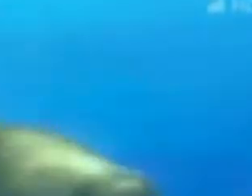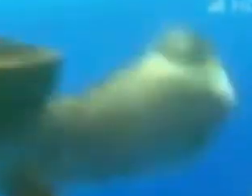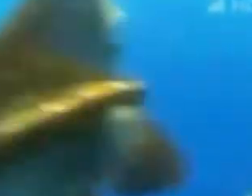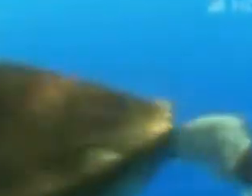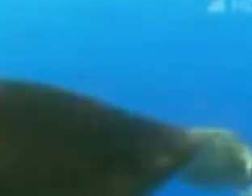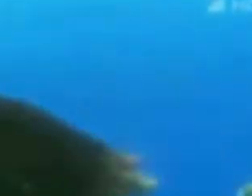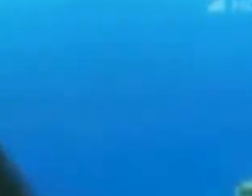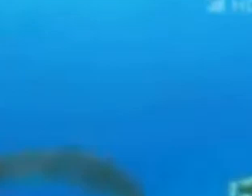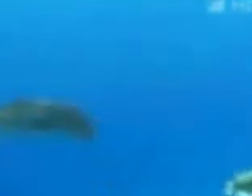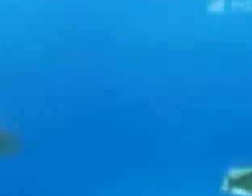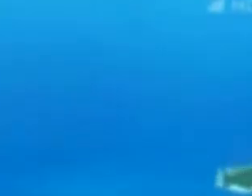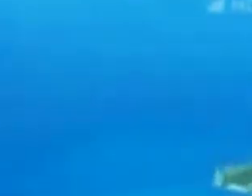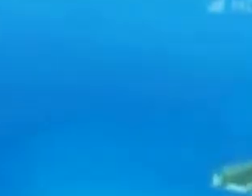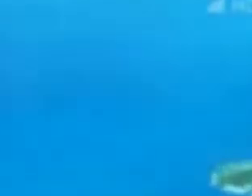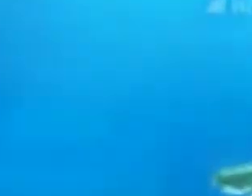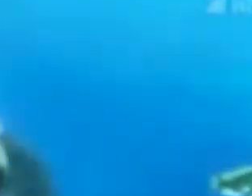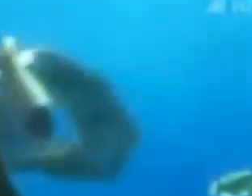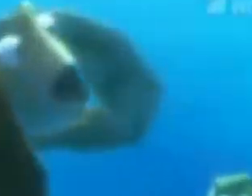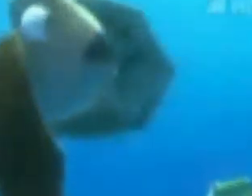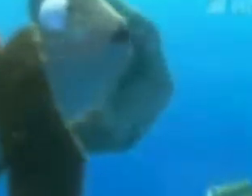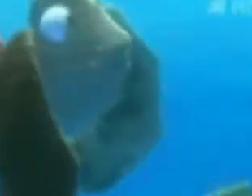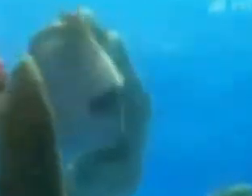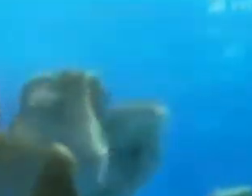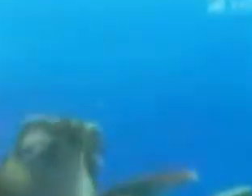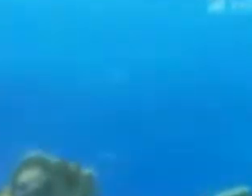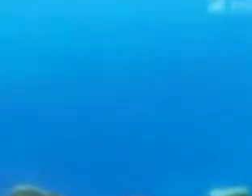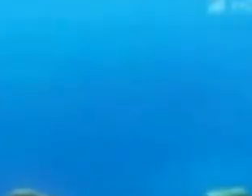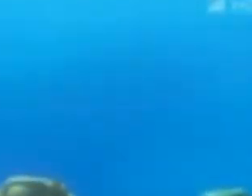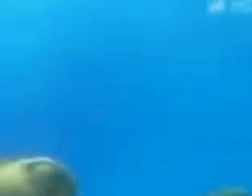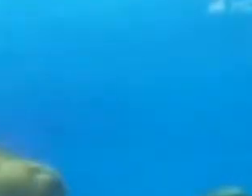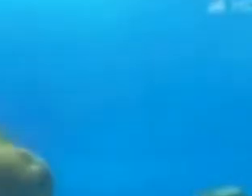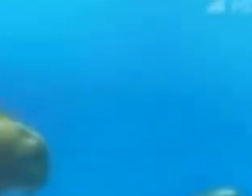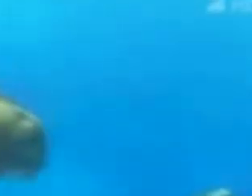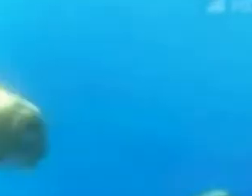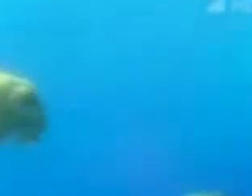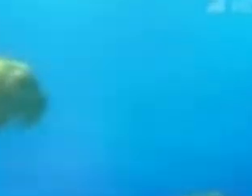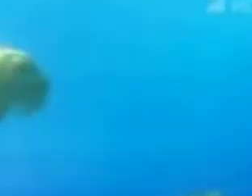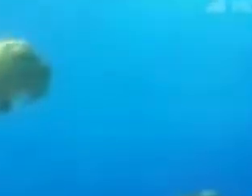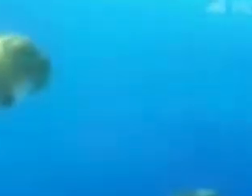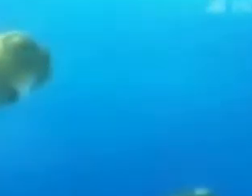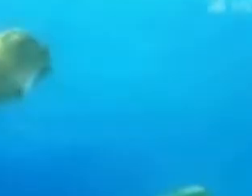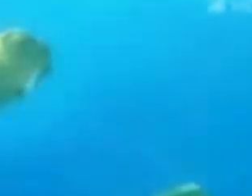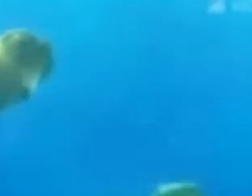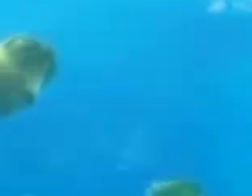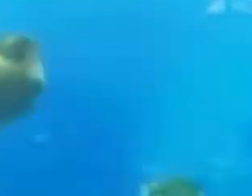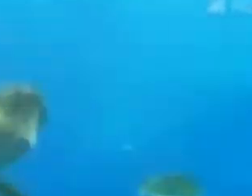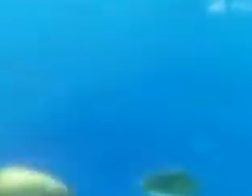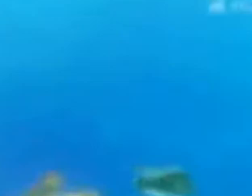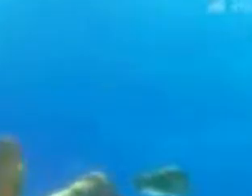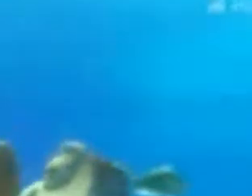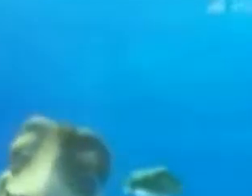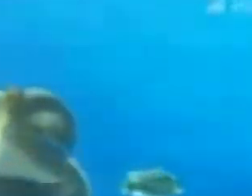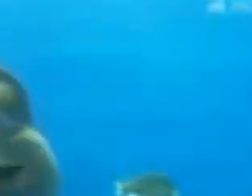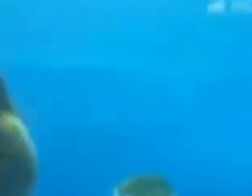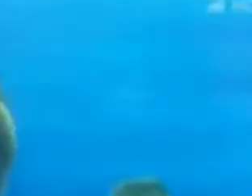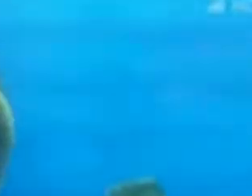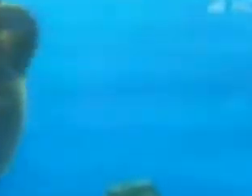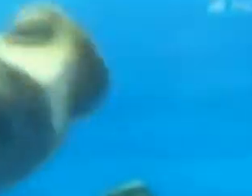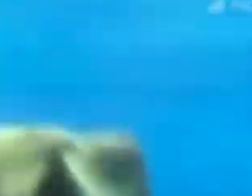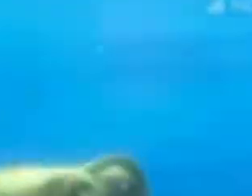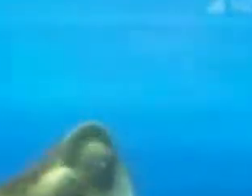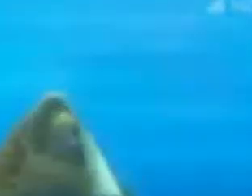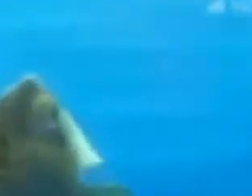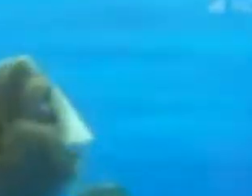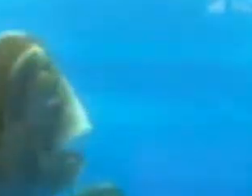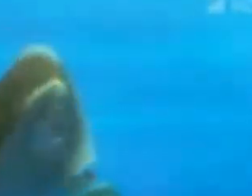ficou tipo... Aí a gente ficou tipo... E aí tu ficou tipo... Do que você tá falando? De tu, mini